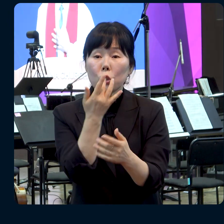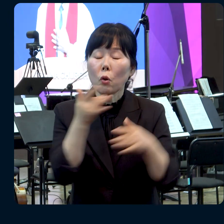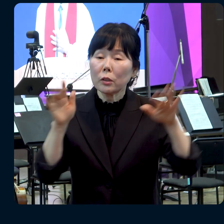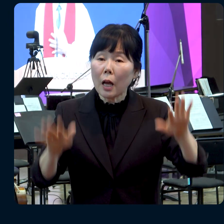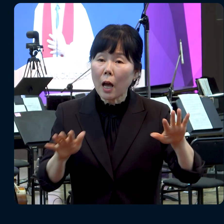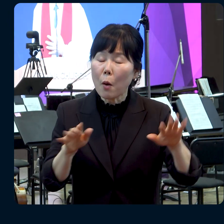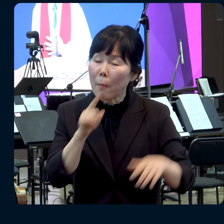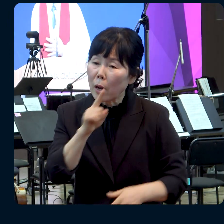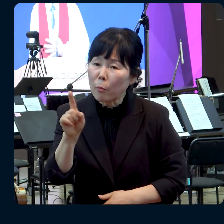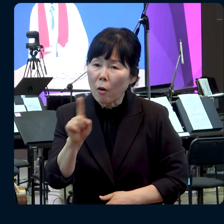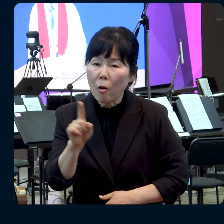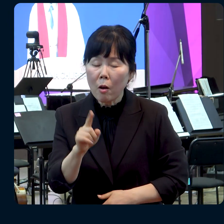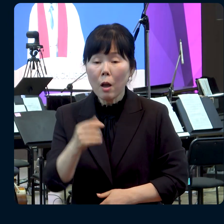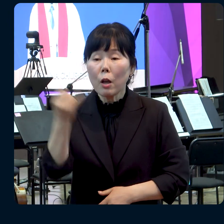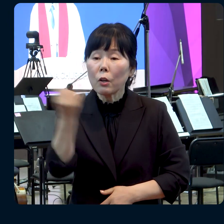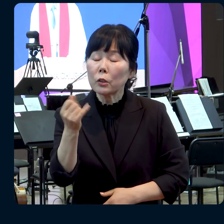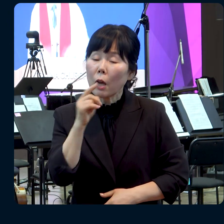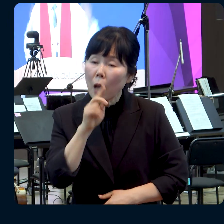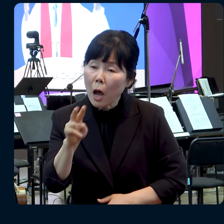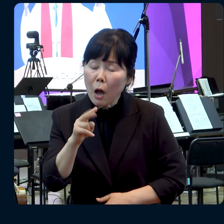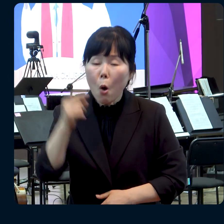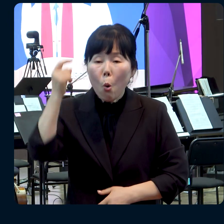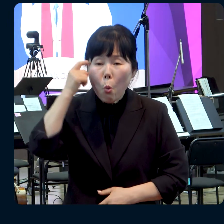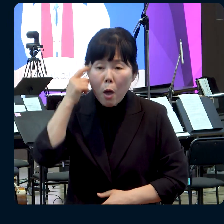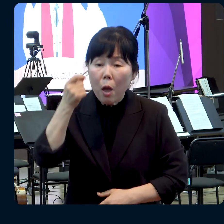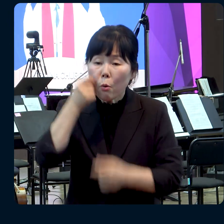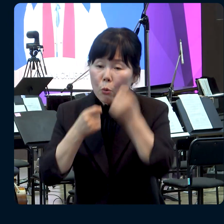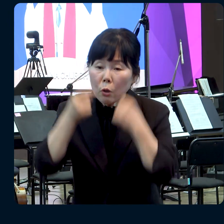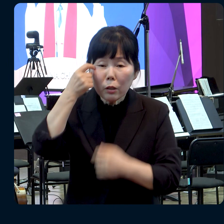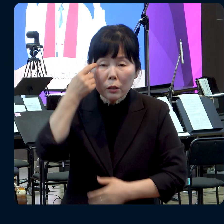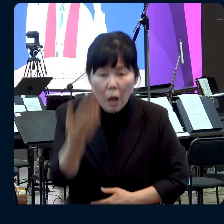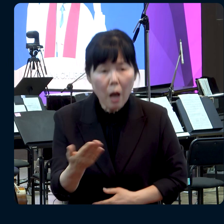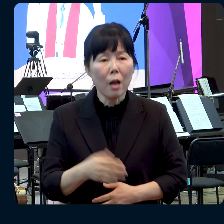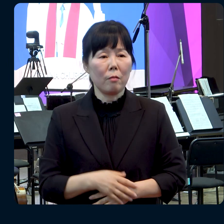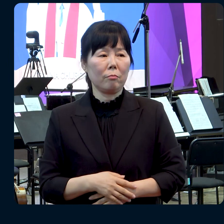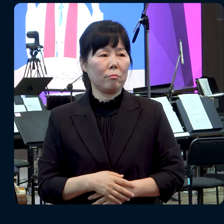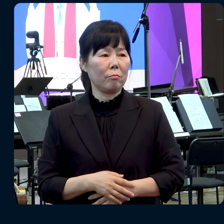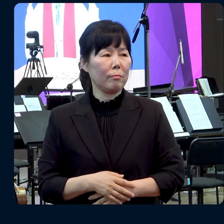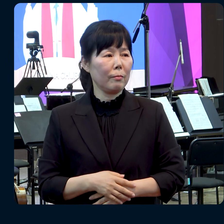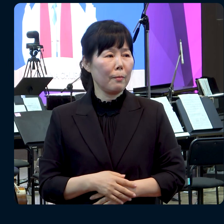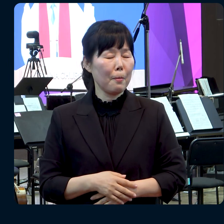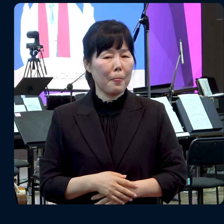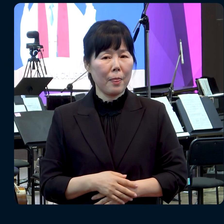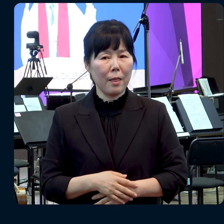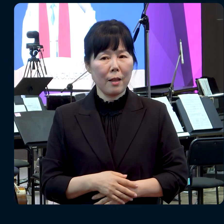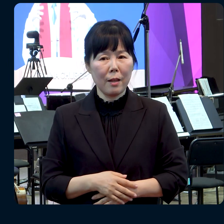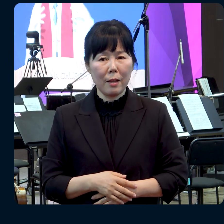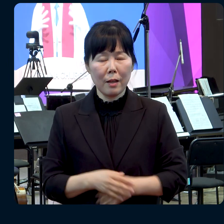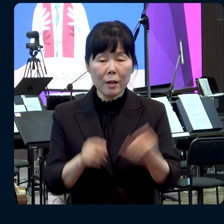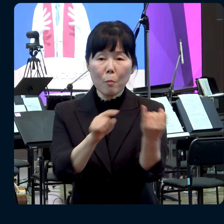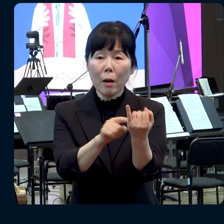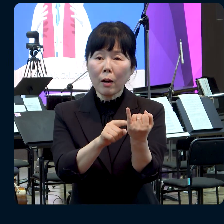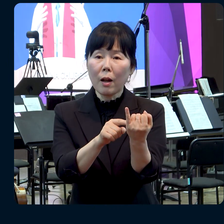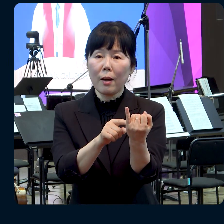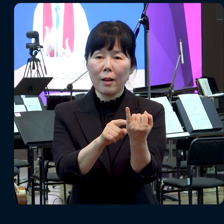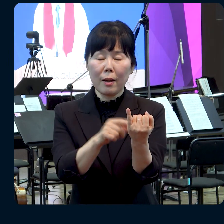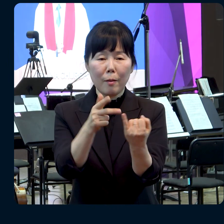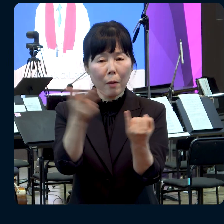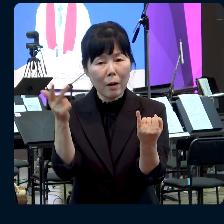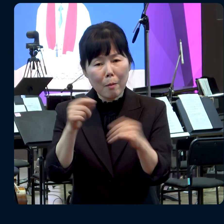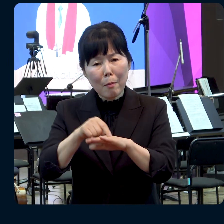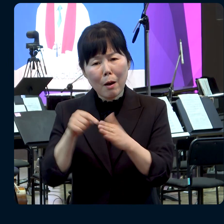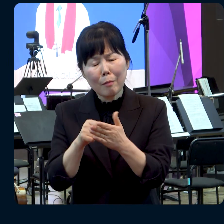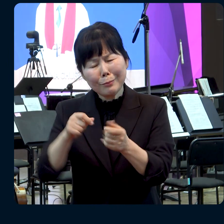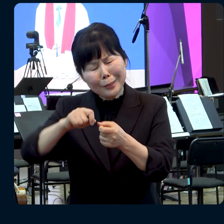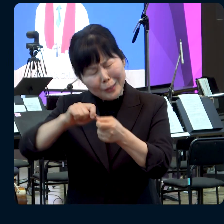천사로부터 여자여 어찌하여 우느냐라는 질문을 들은 것입니다. 그러자 마리아의 그 찢어지는 가슴이 더 아팠어요.